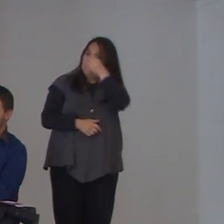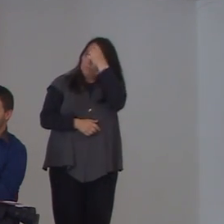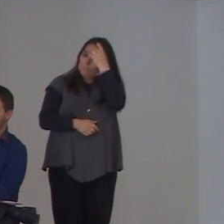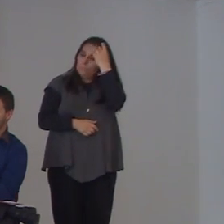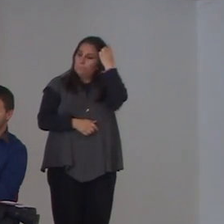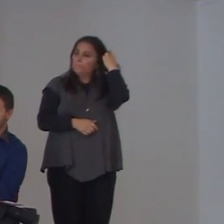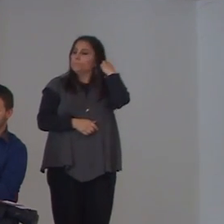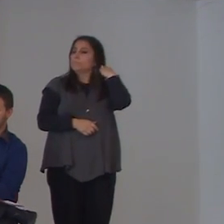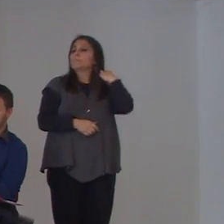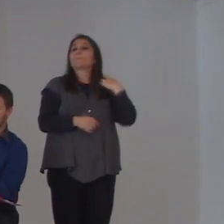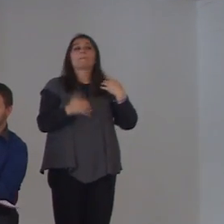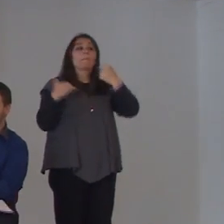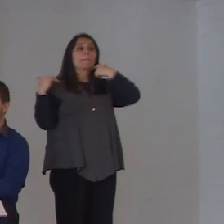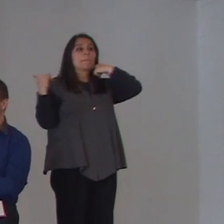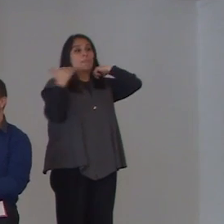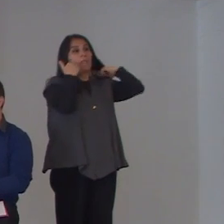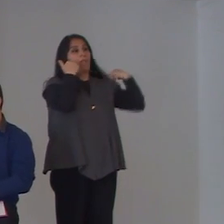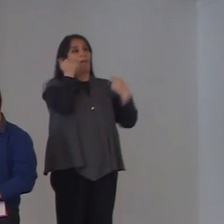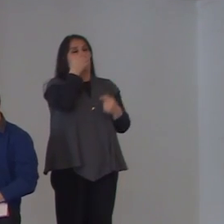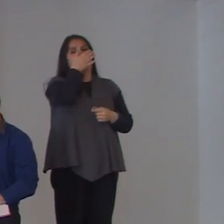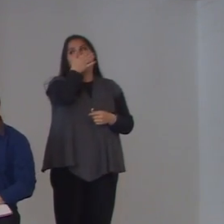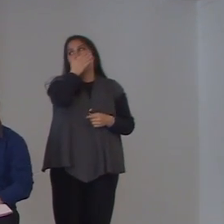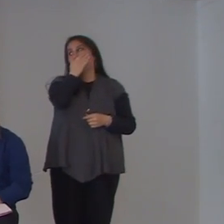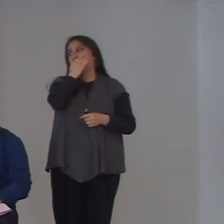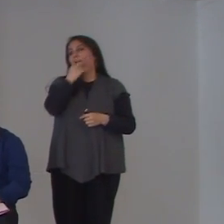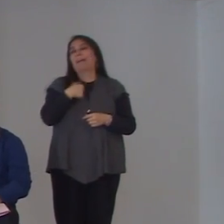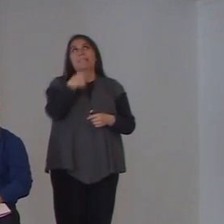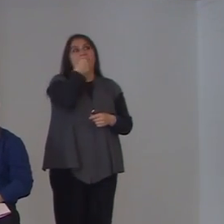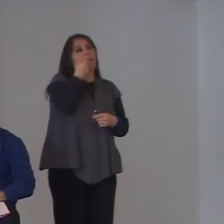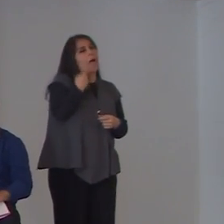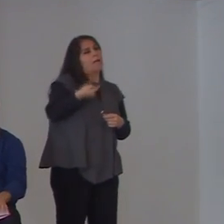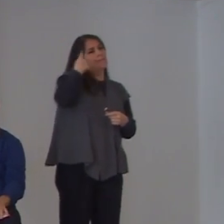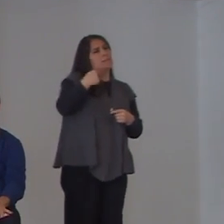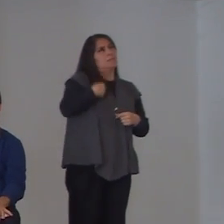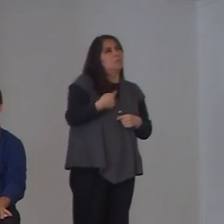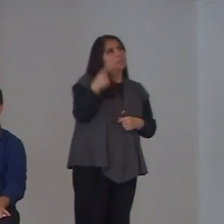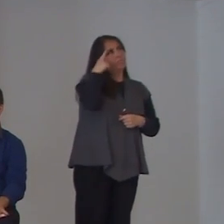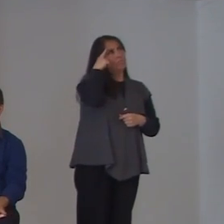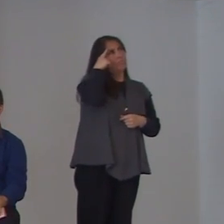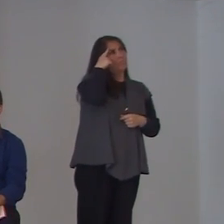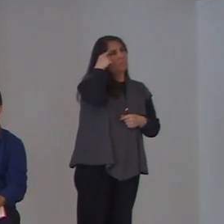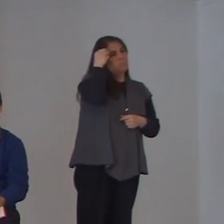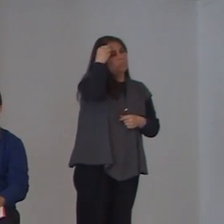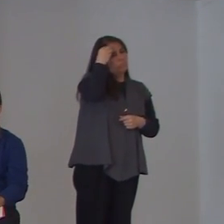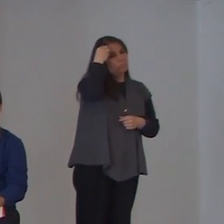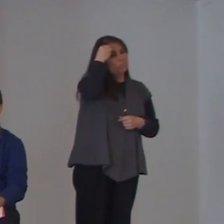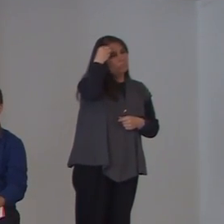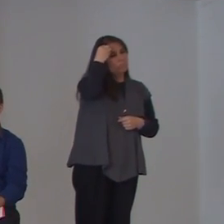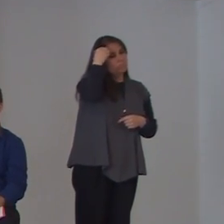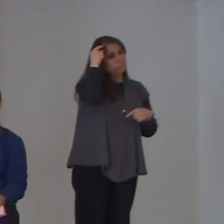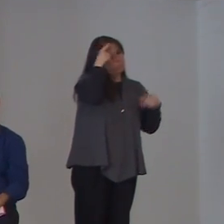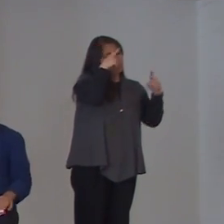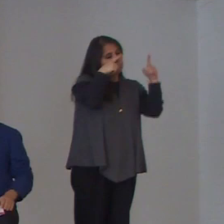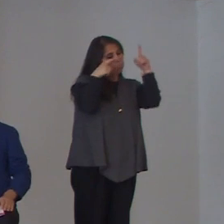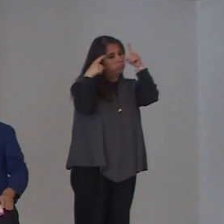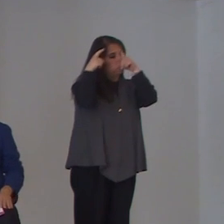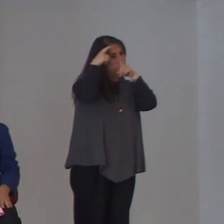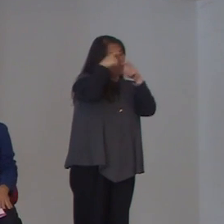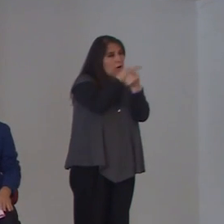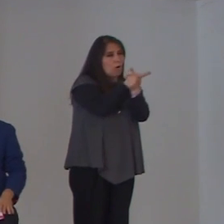Desde ayer he estado pensando en varias cosas, digamos, que han surgido aquí en el encuentro. Y yo creo